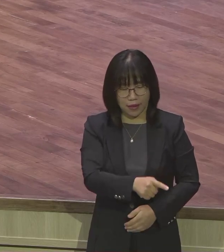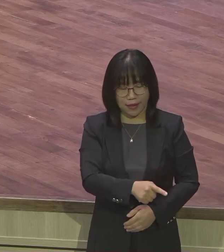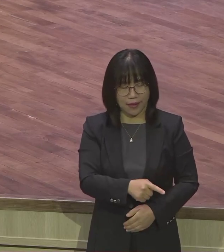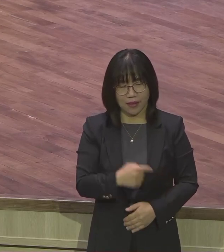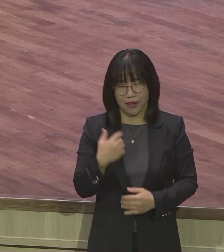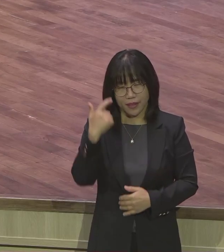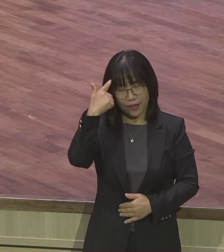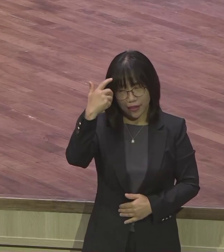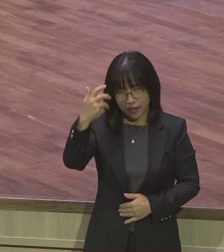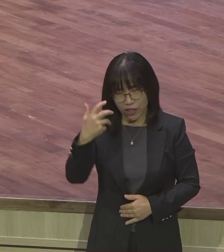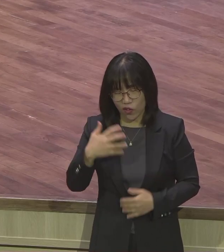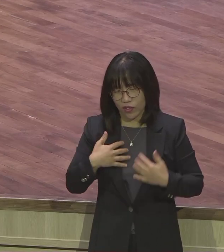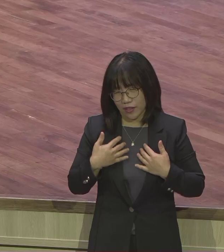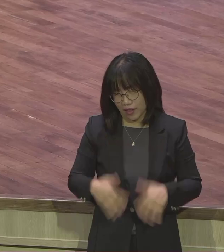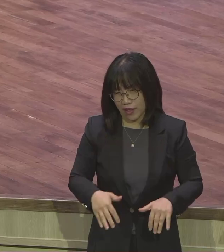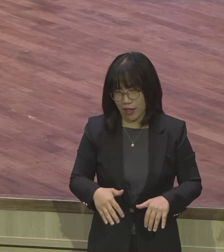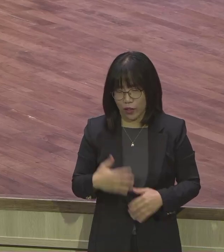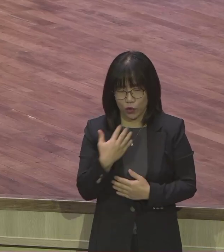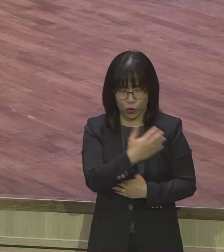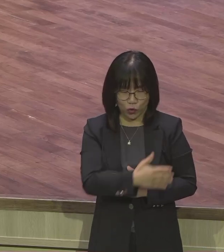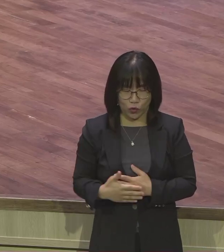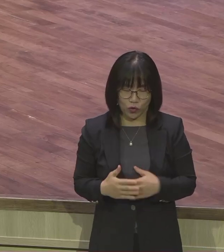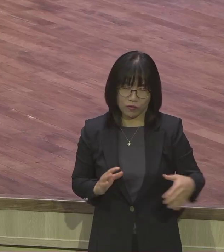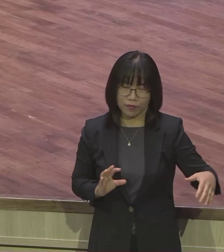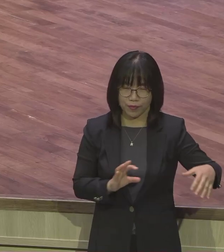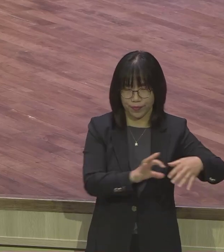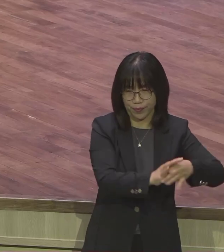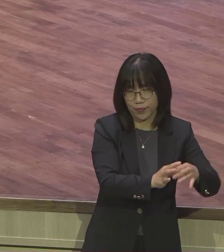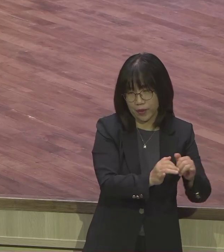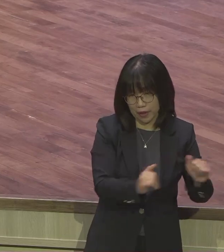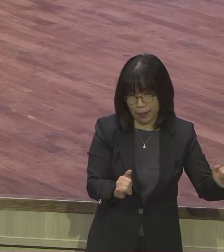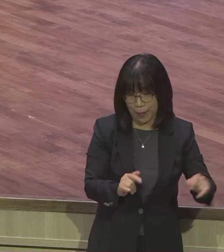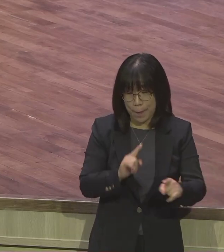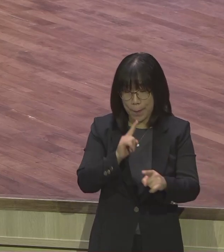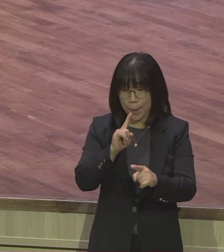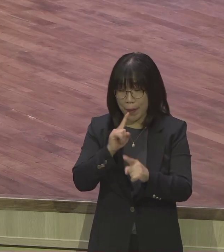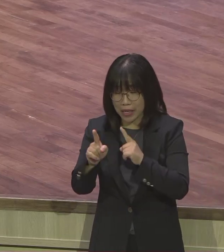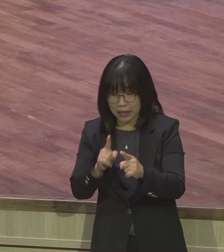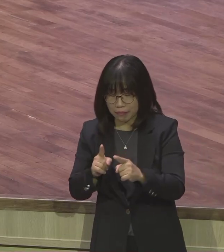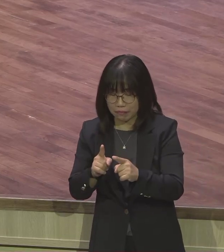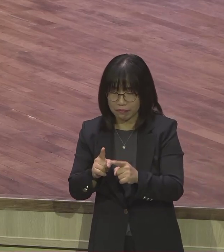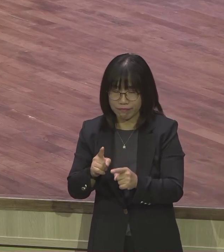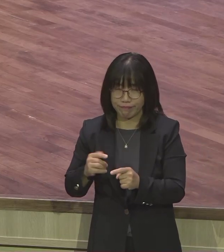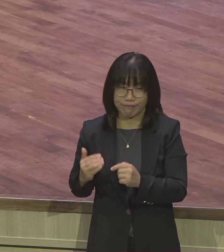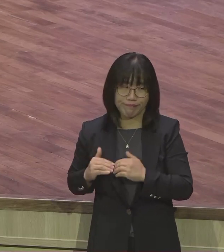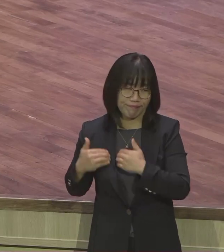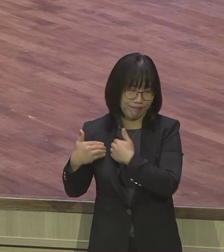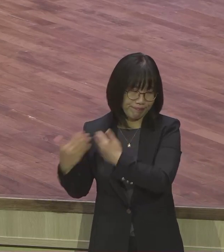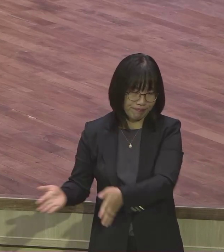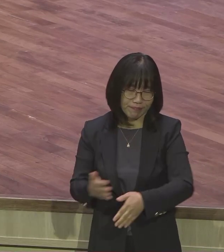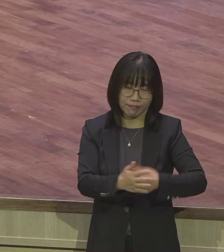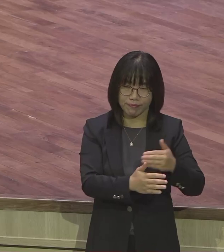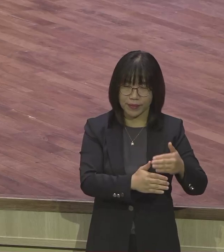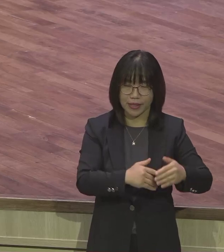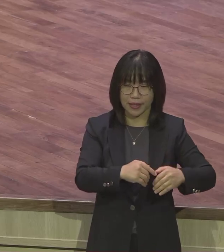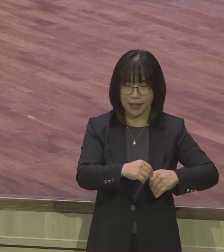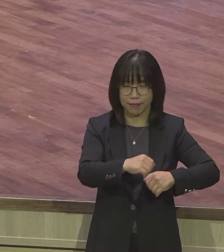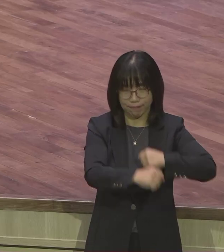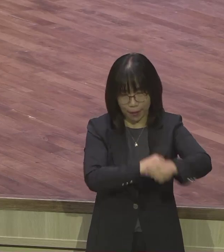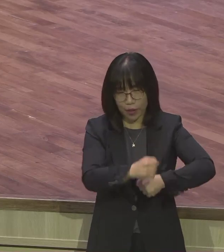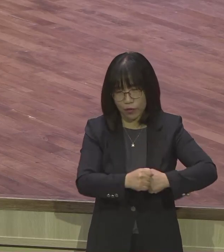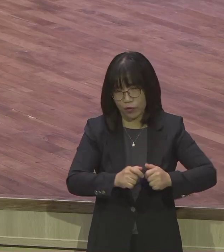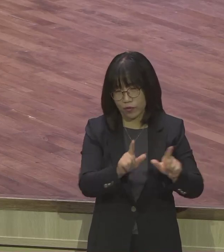아니에요. 그 사람은 육의 사람이에요. 말씀 안 따라가는 사람이요. 자기 마음대로 사는 사람이에요. 자, 우리의 삶의